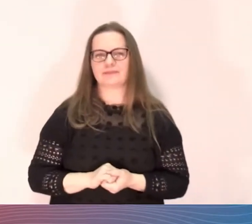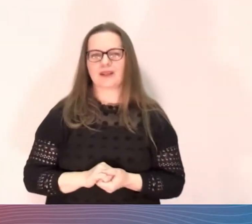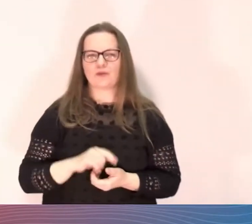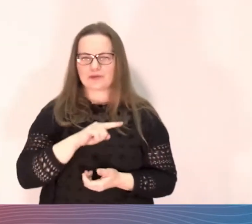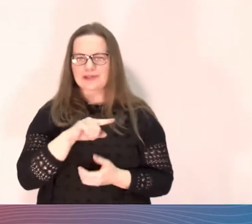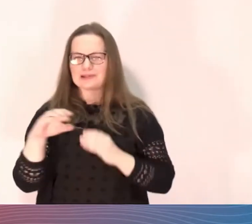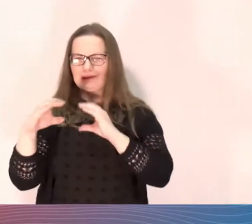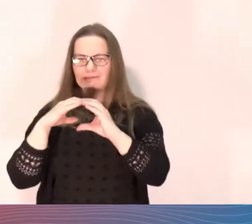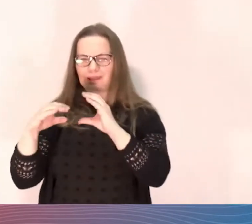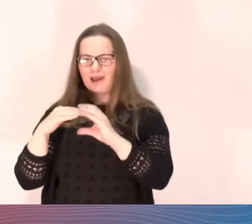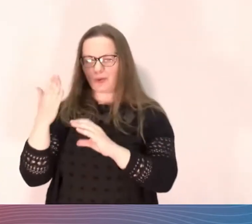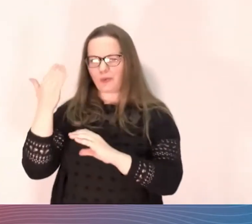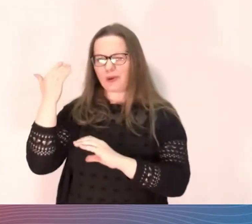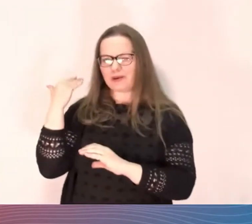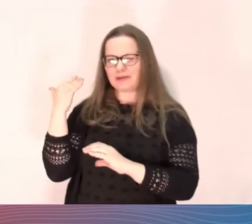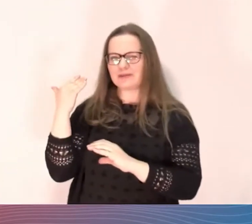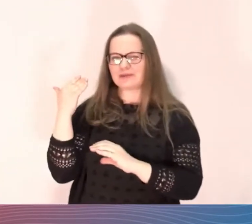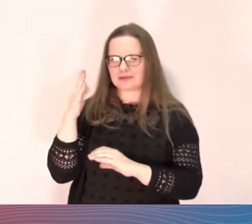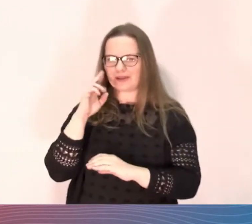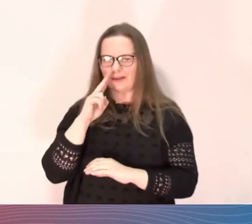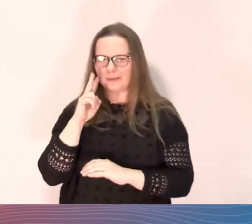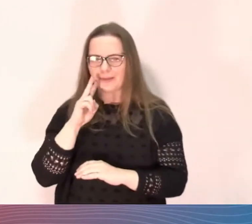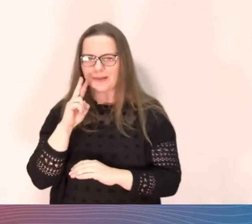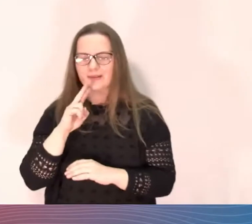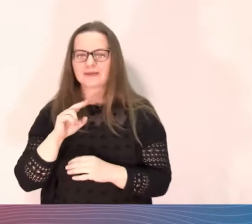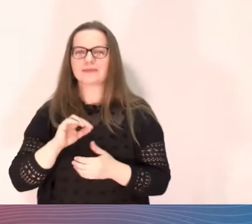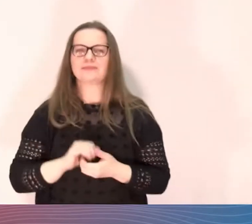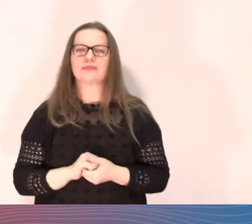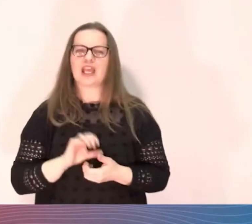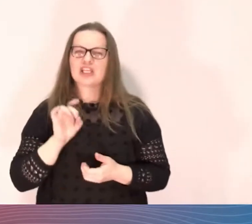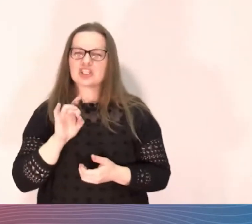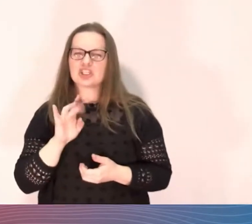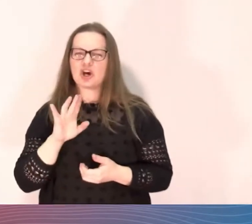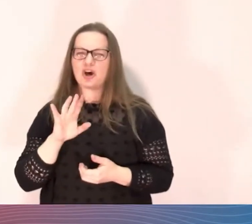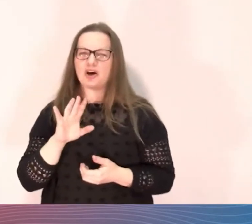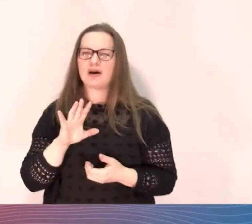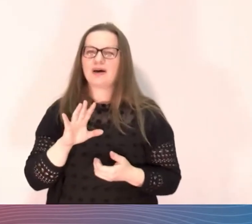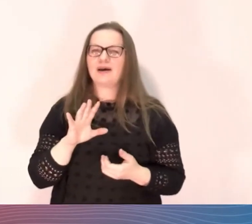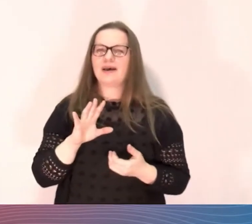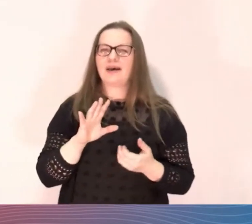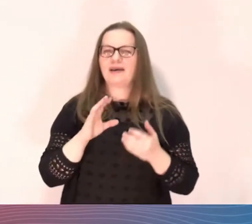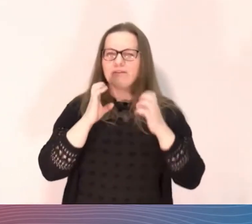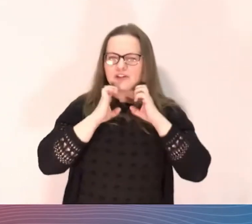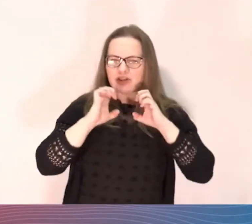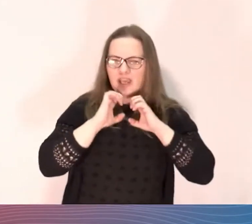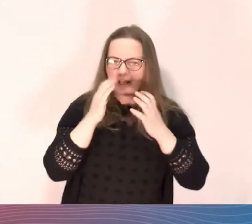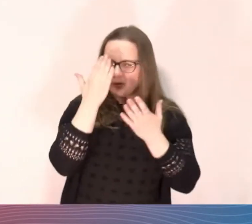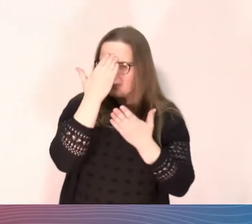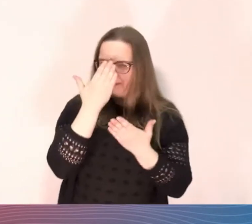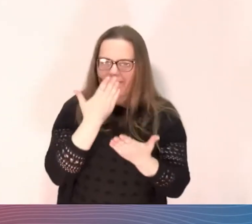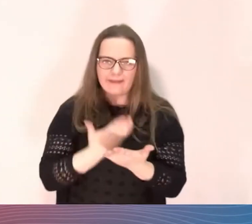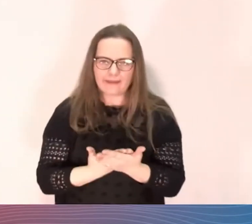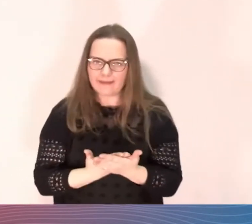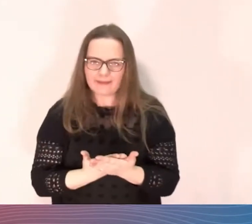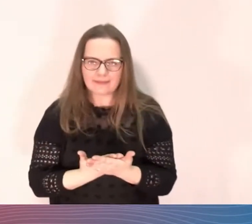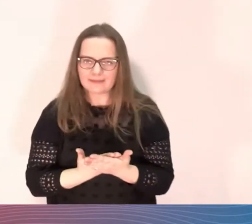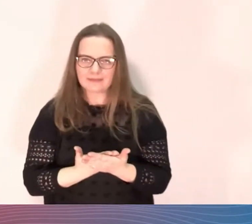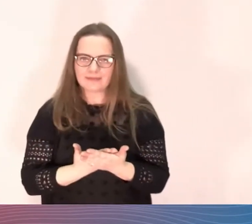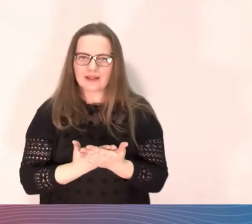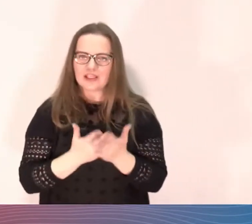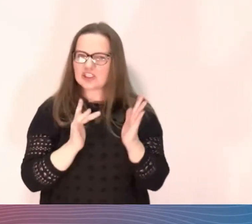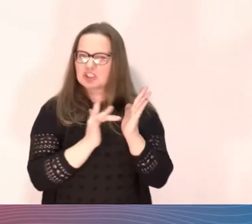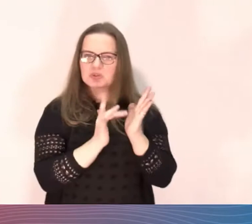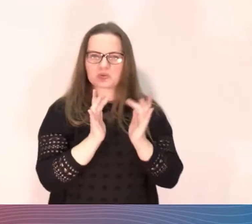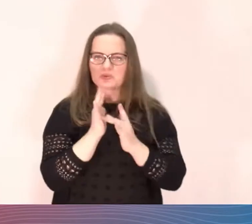Não é só sermos filhos. Cremos em Jesus e João capítulo 1, versículo 12, Deus nos direito